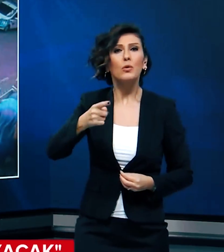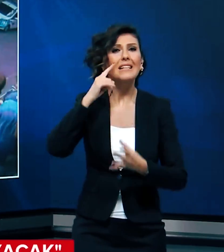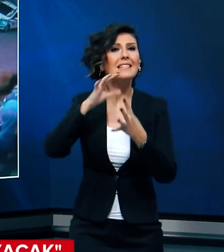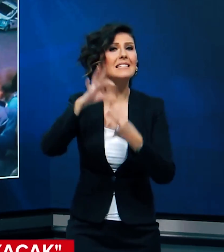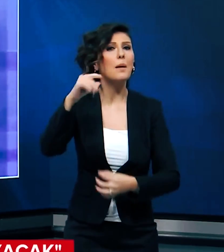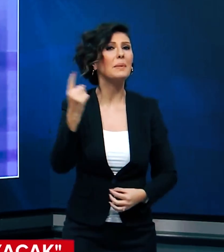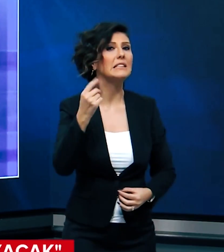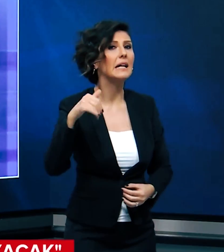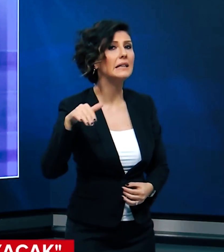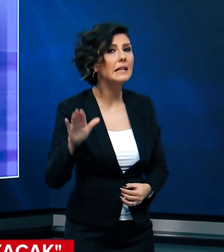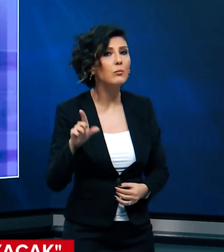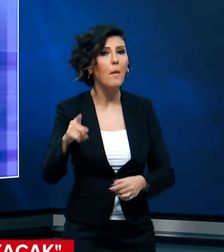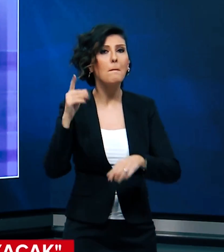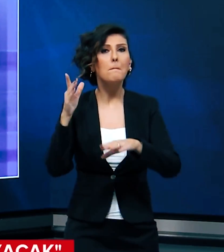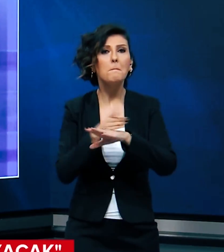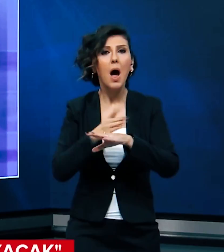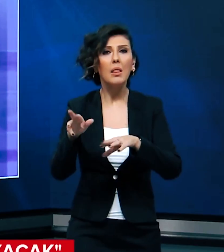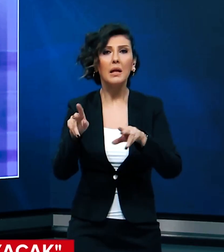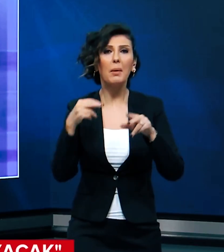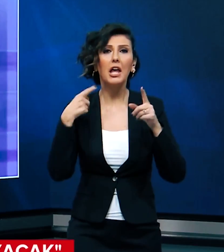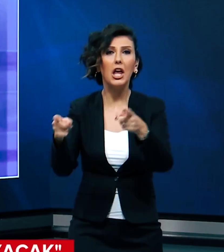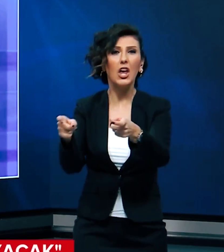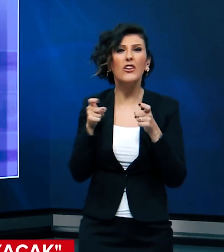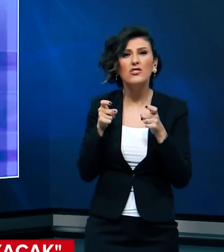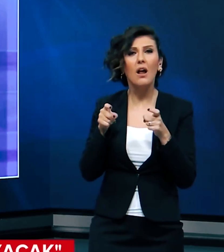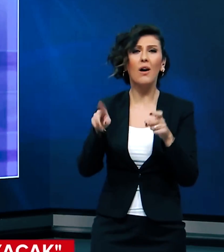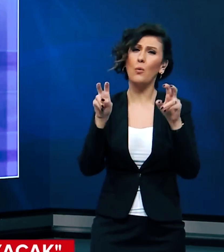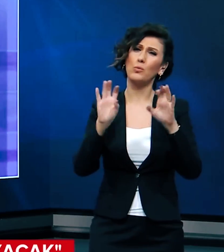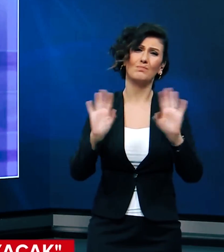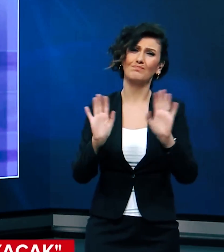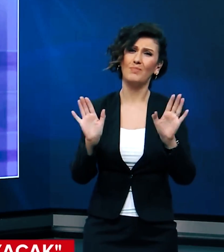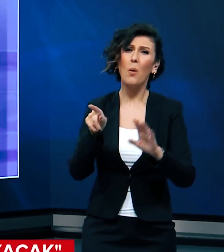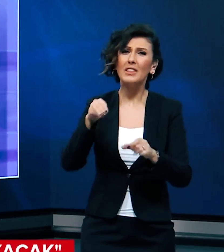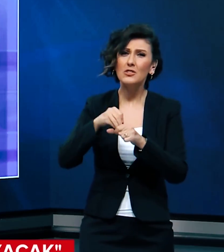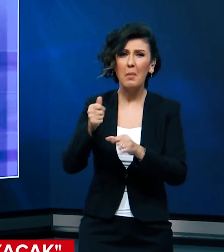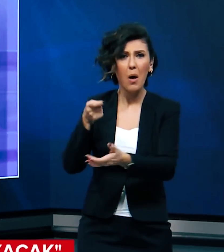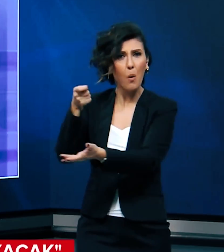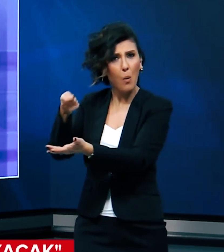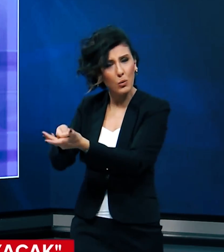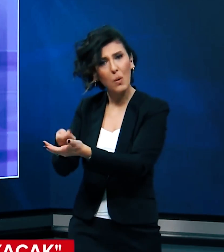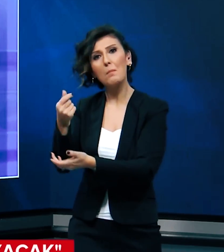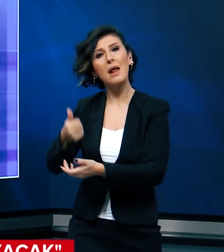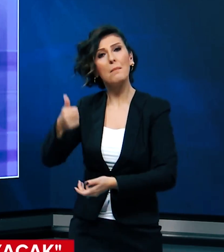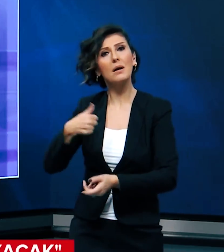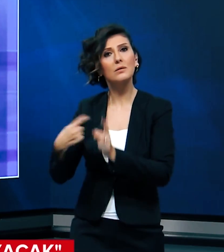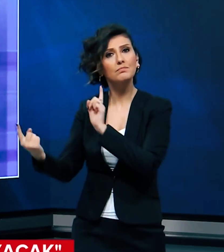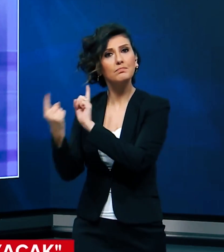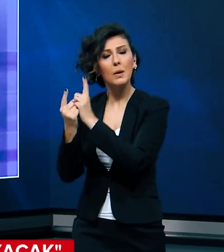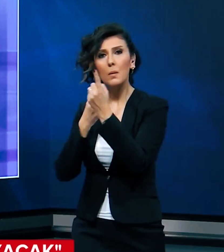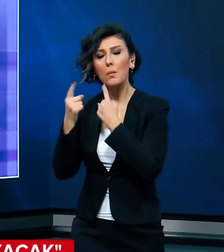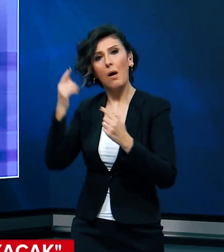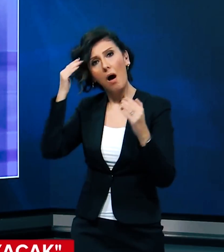şey değil. Bu bir mal gibi icraya konu olmasın. Onun için gidip para ödüyor. Maliye Bakanımızla da görüştük. Bu konuda mutabık